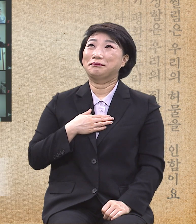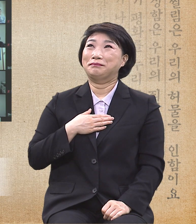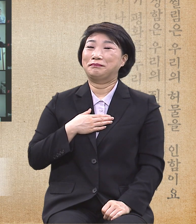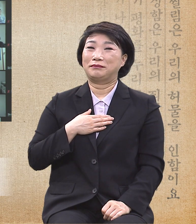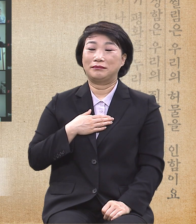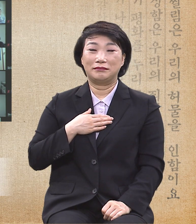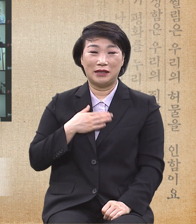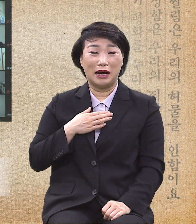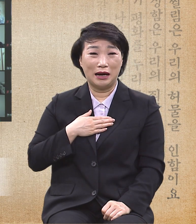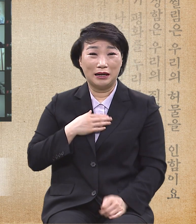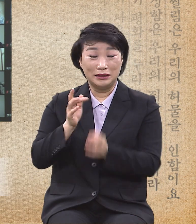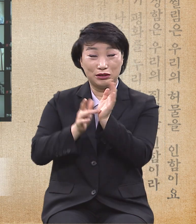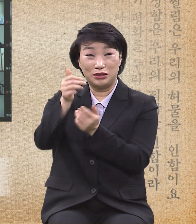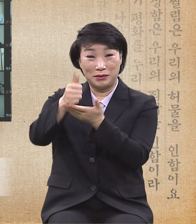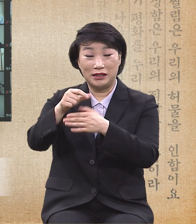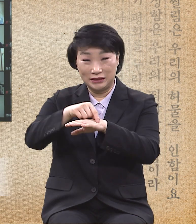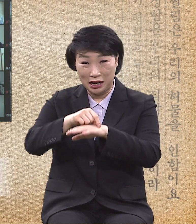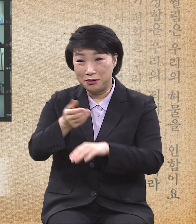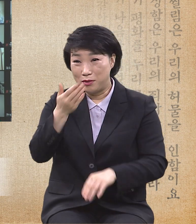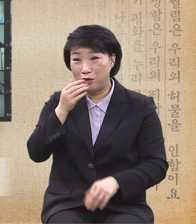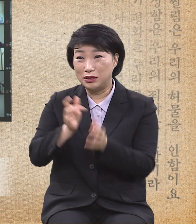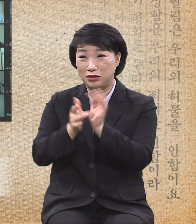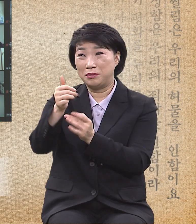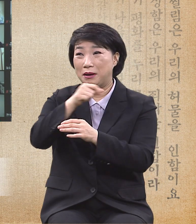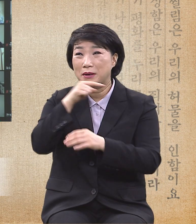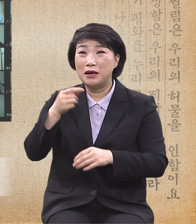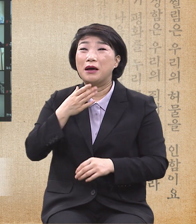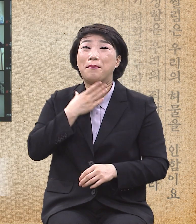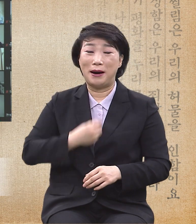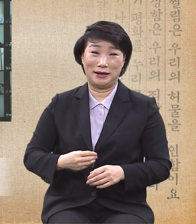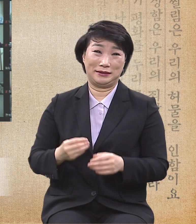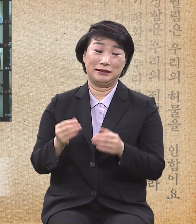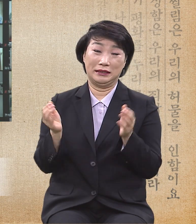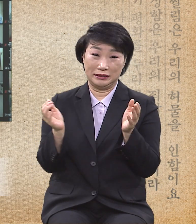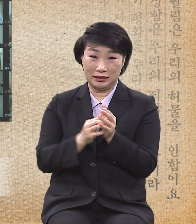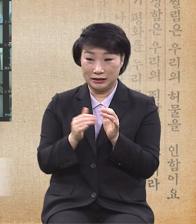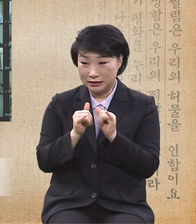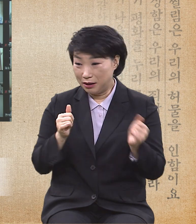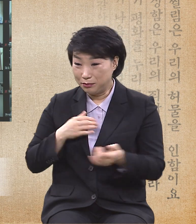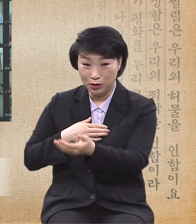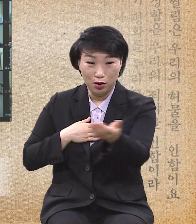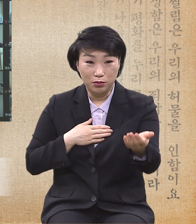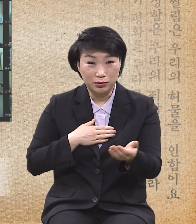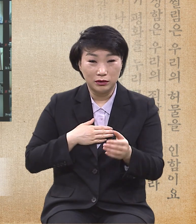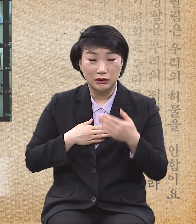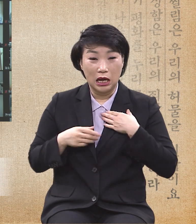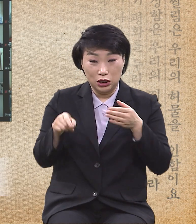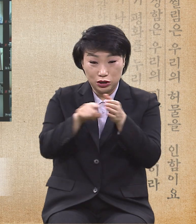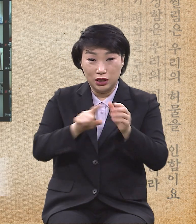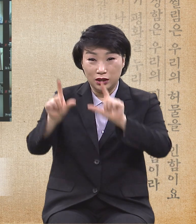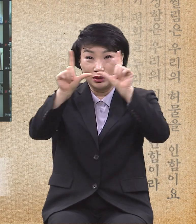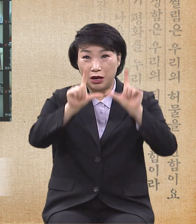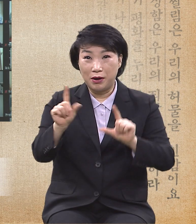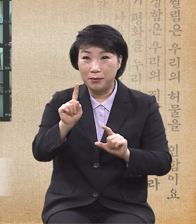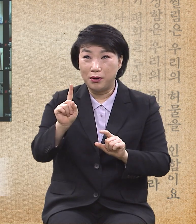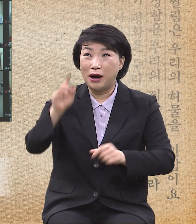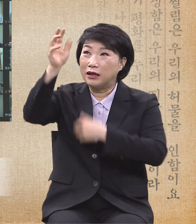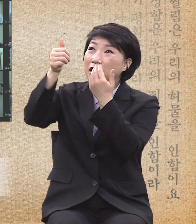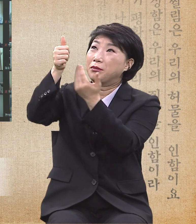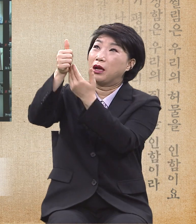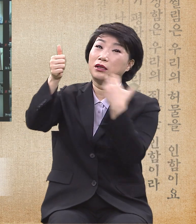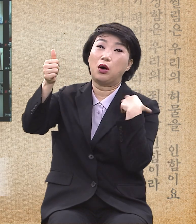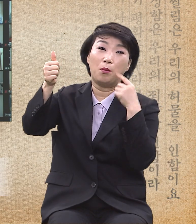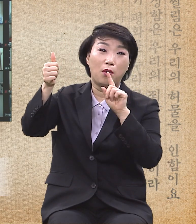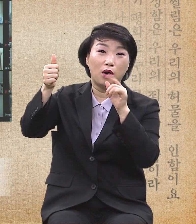내가 그 살을 먹고 그 피를 마셔본 자라면 내 신앙생활이 그분 앞에 어떻게 할